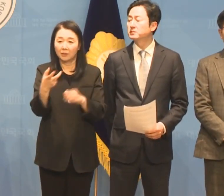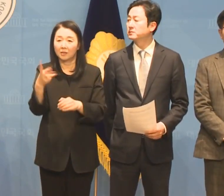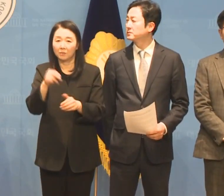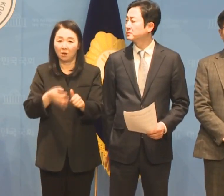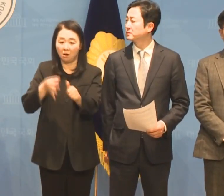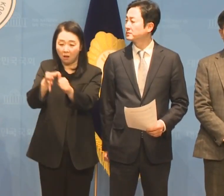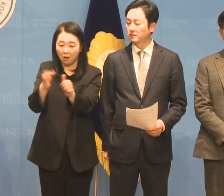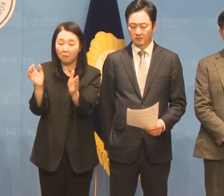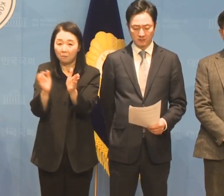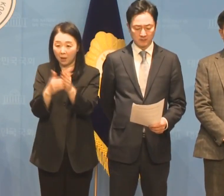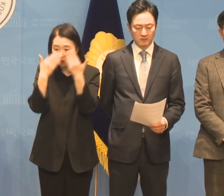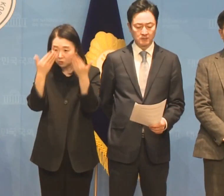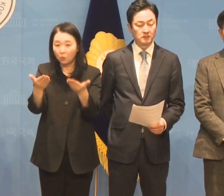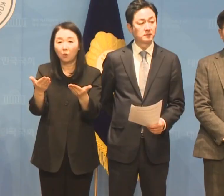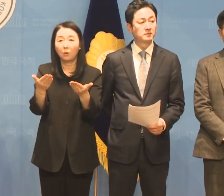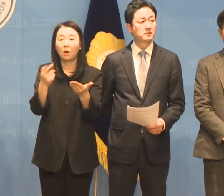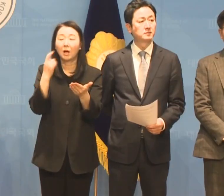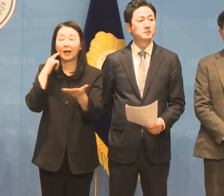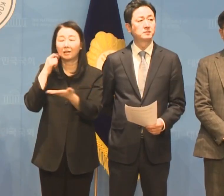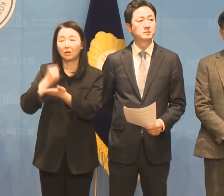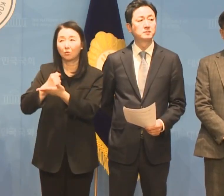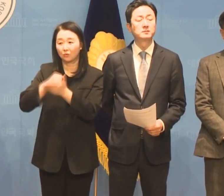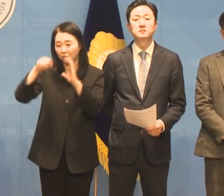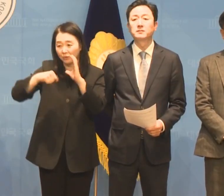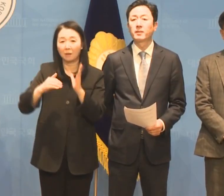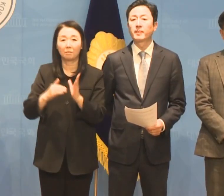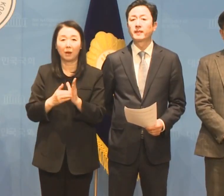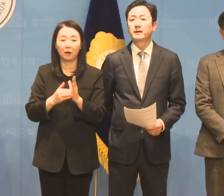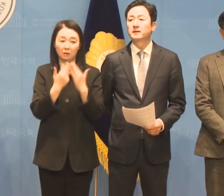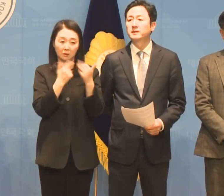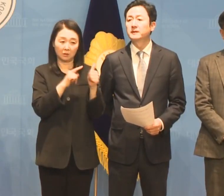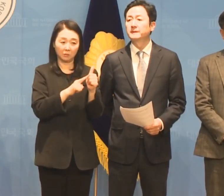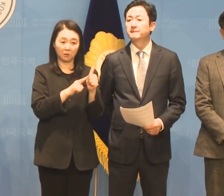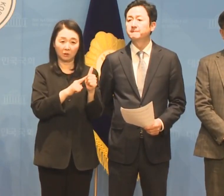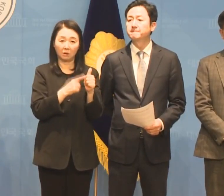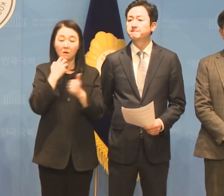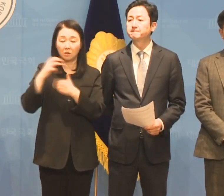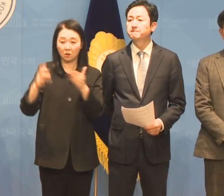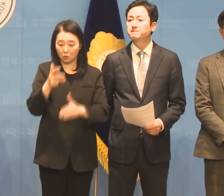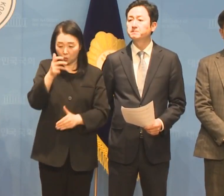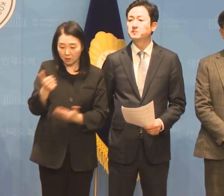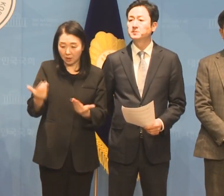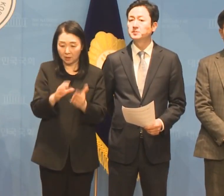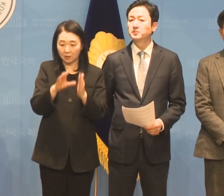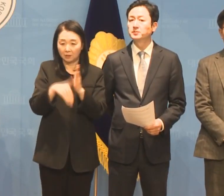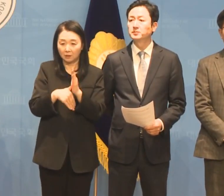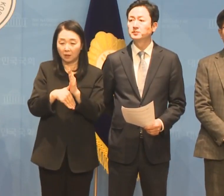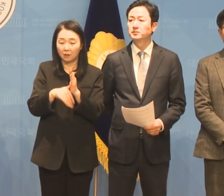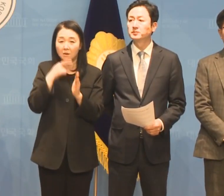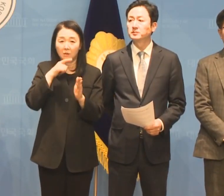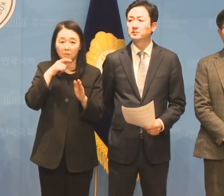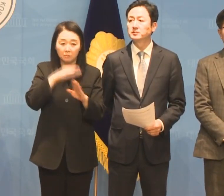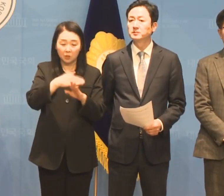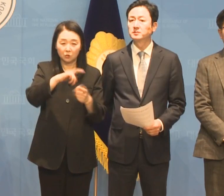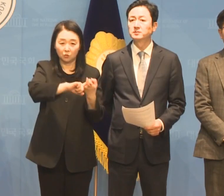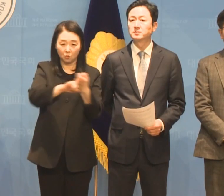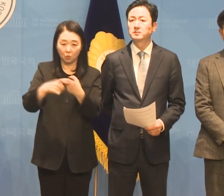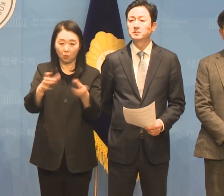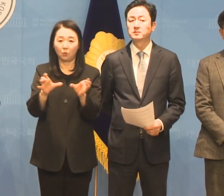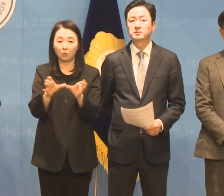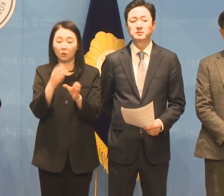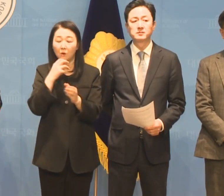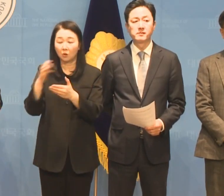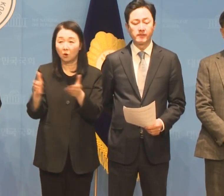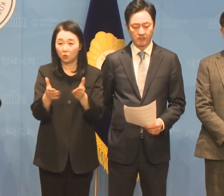허위 사실을 유포하였습니다. 그러나 이재명 대표가 경기도지사로 일할 당시 민주노총이 경기도 소유의 건물을